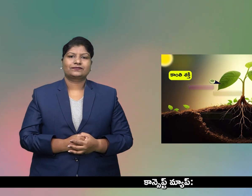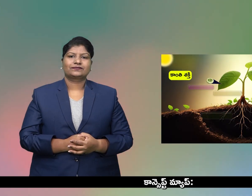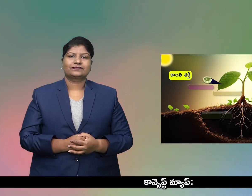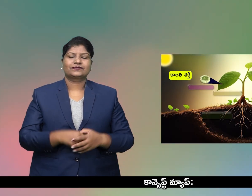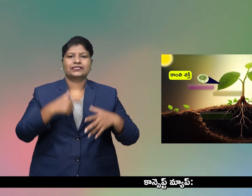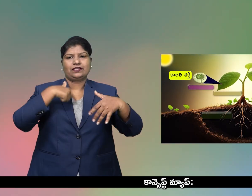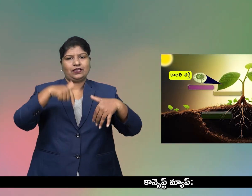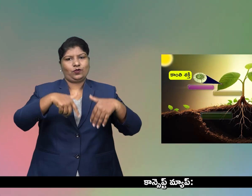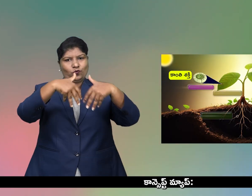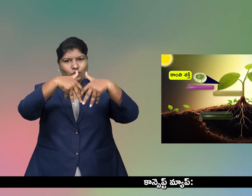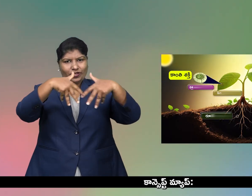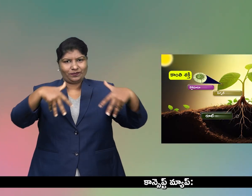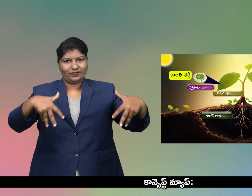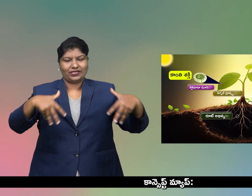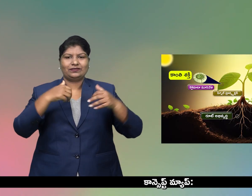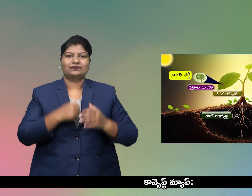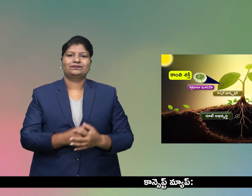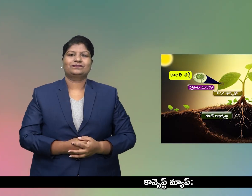కాన్సెప్ట్ మ్యాప్